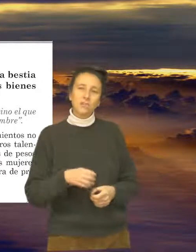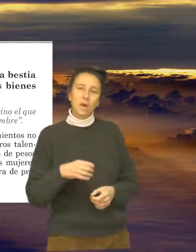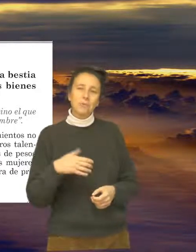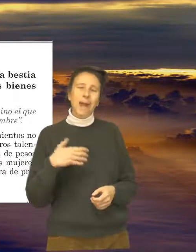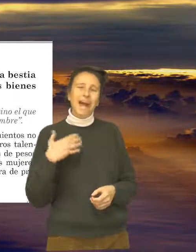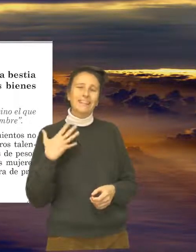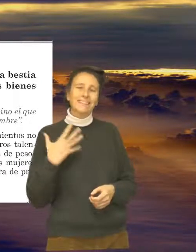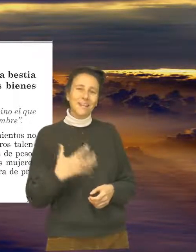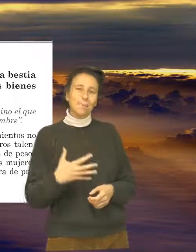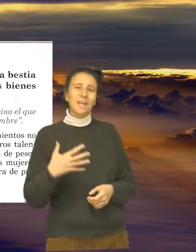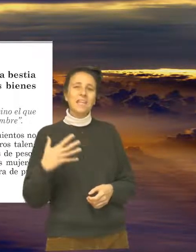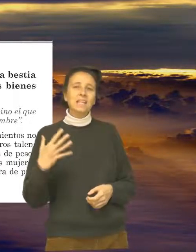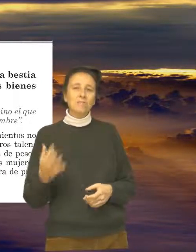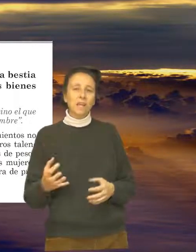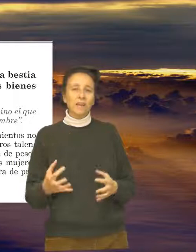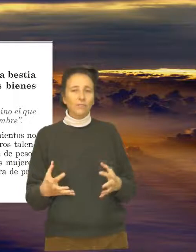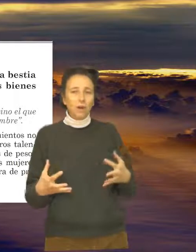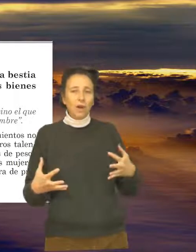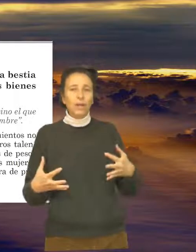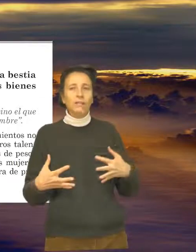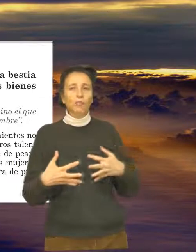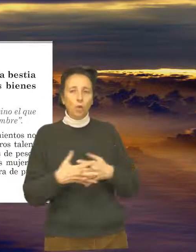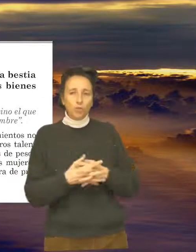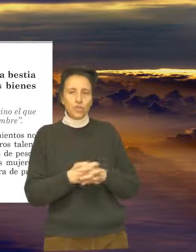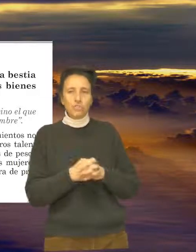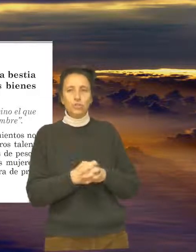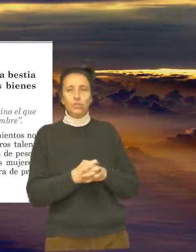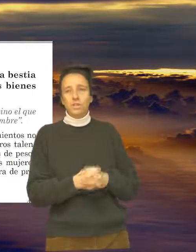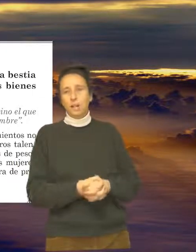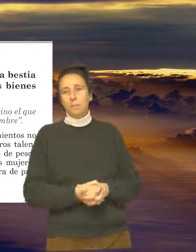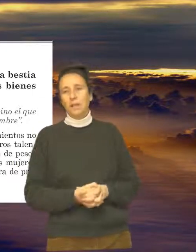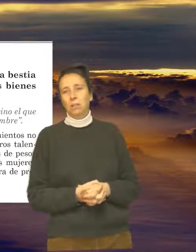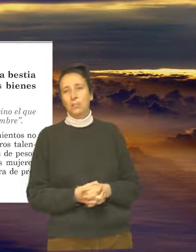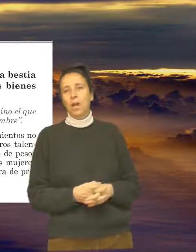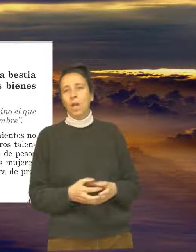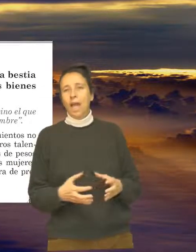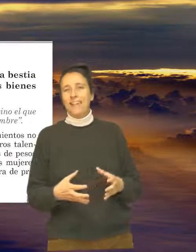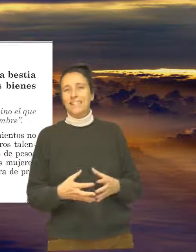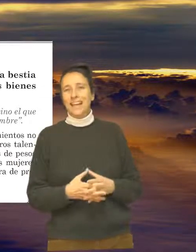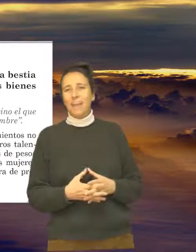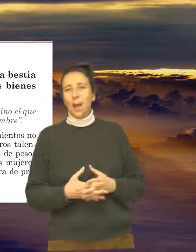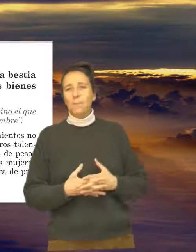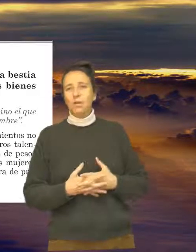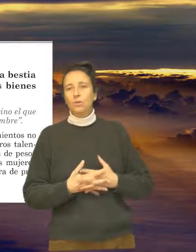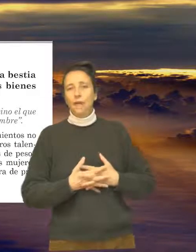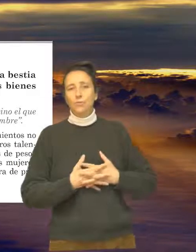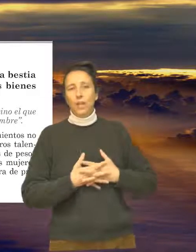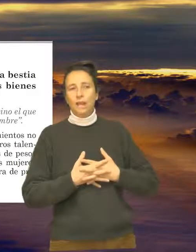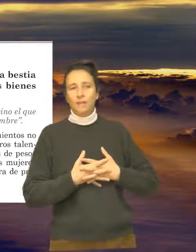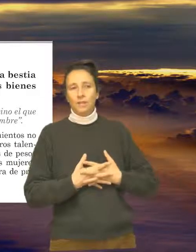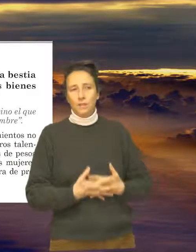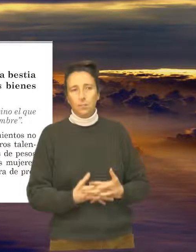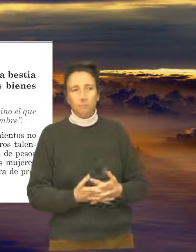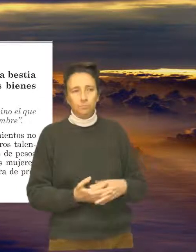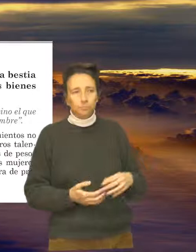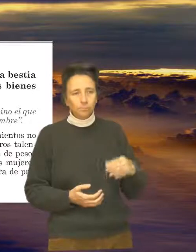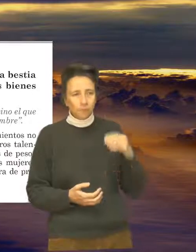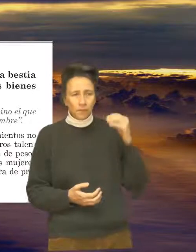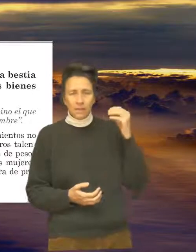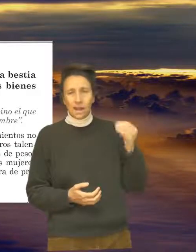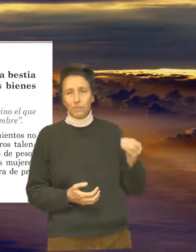Así que se nos da una triple identificación, aunque todos estos tres elementos están vinculados entre